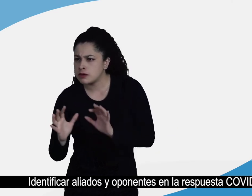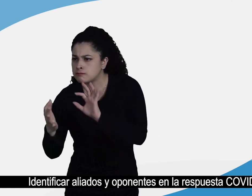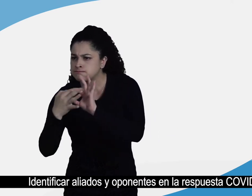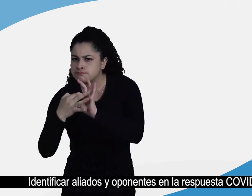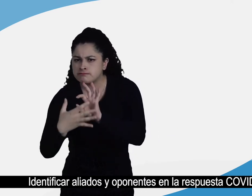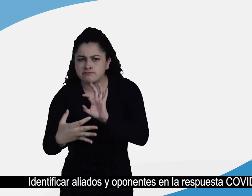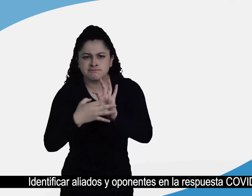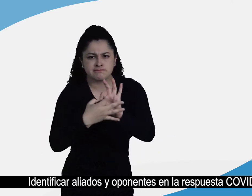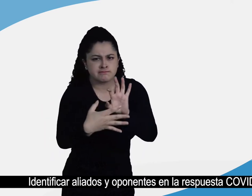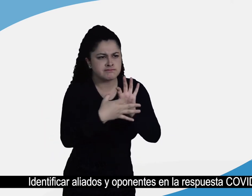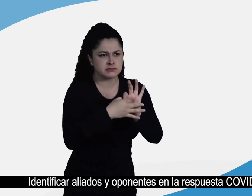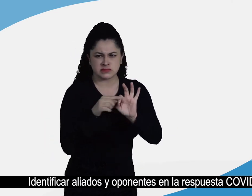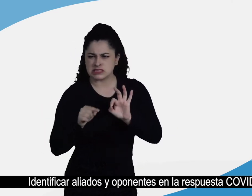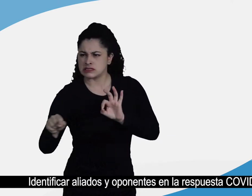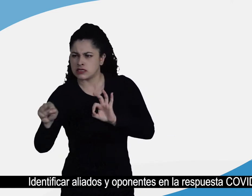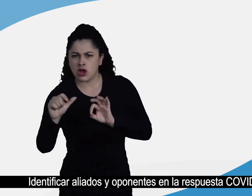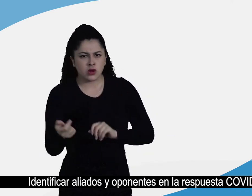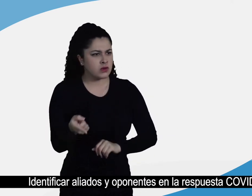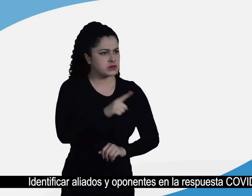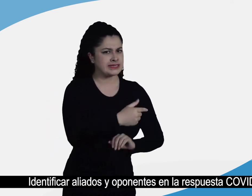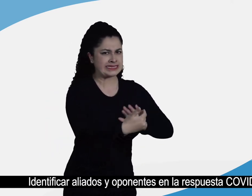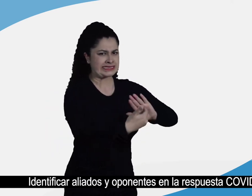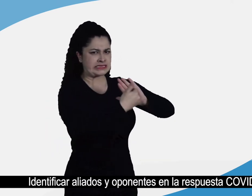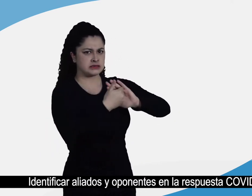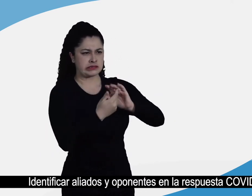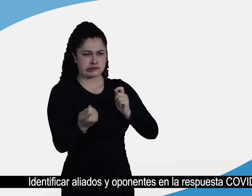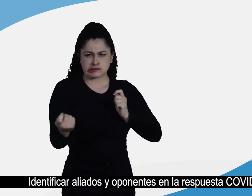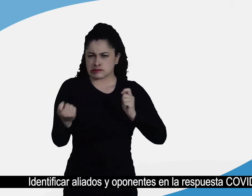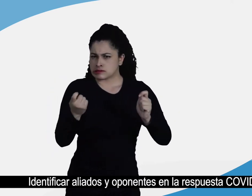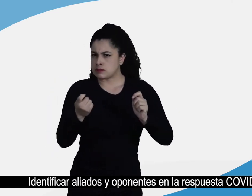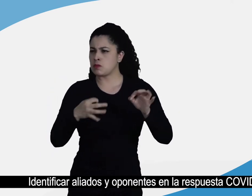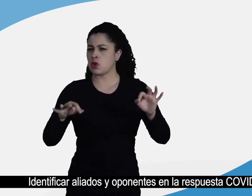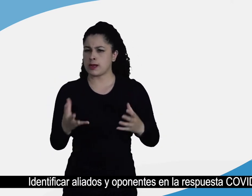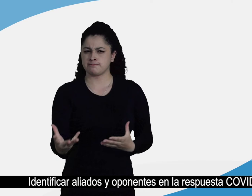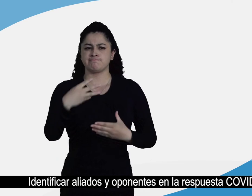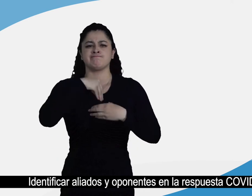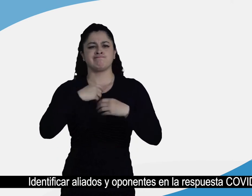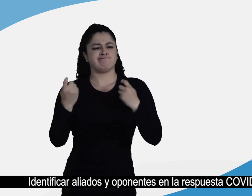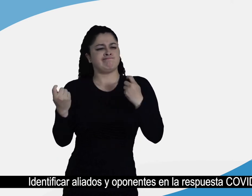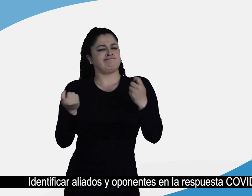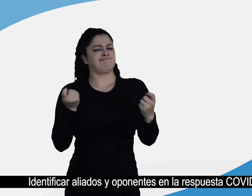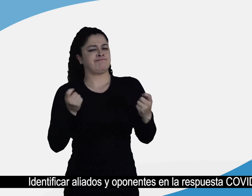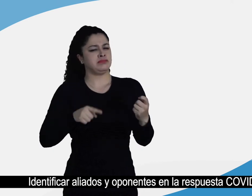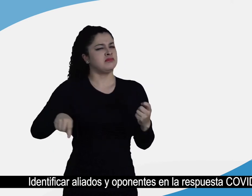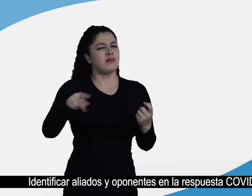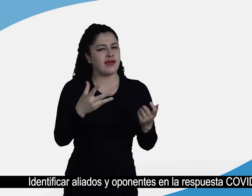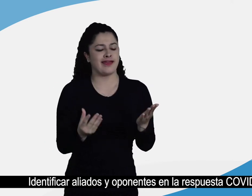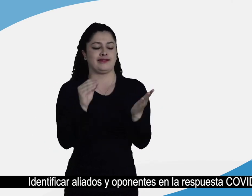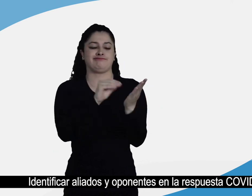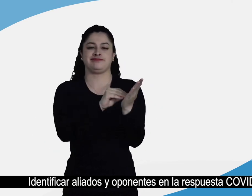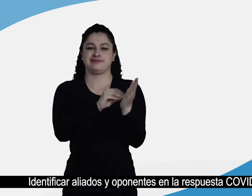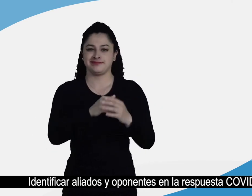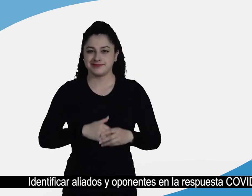Identificar aliados y oponentes en la respuesta COVID-19.